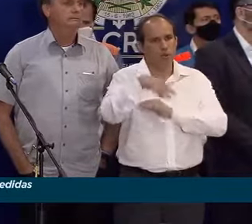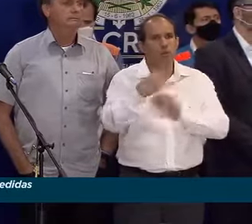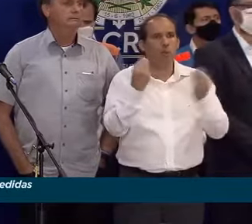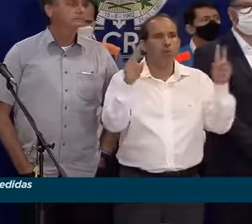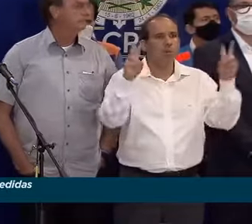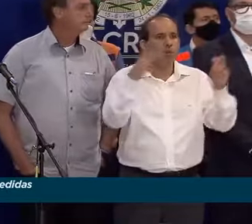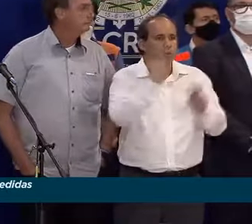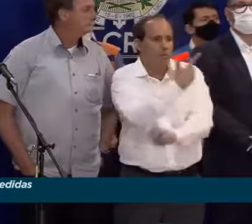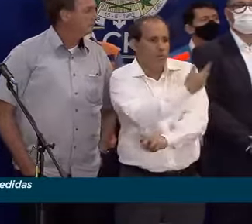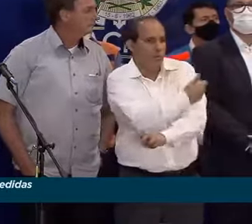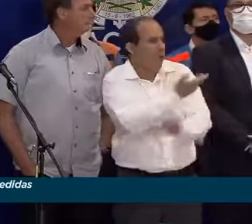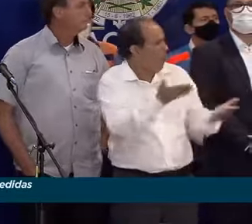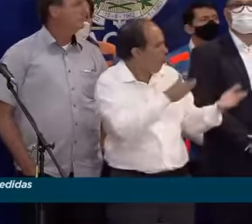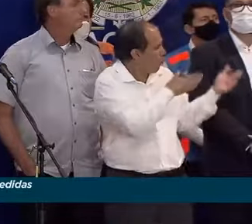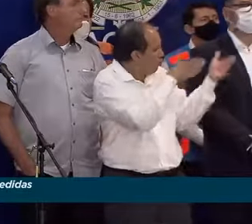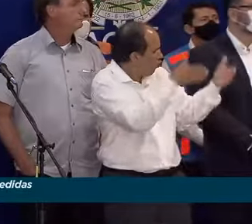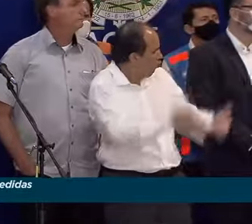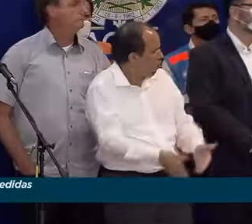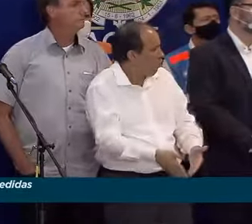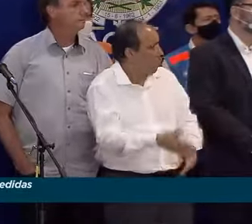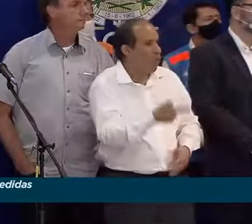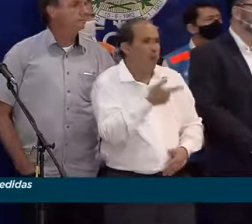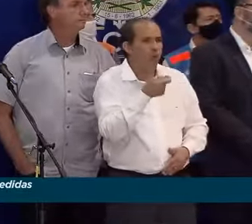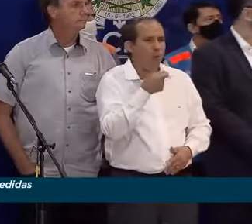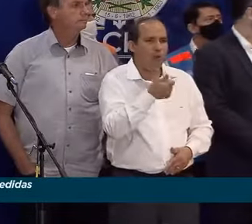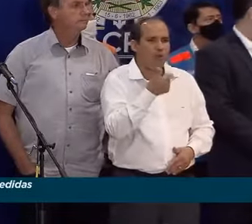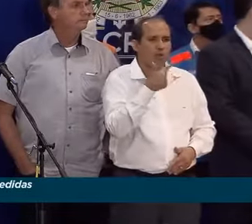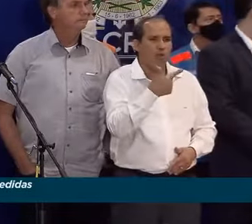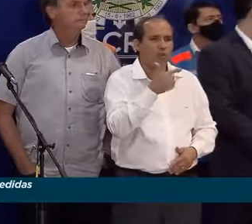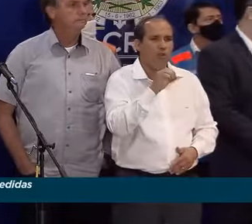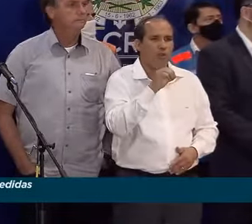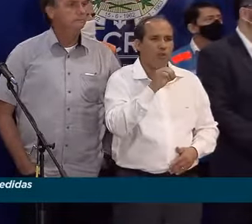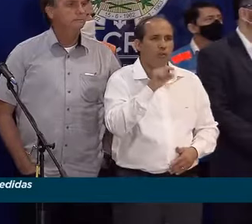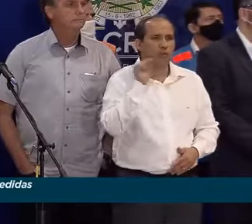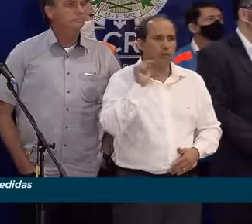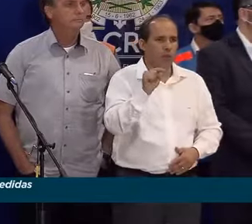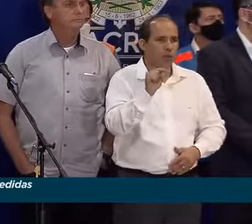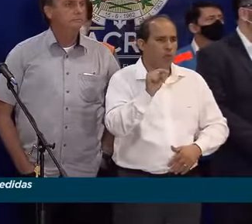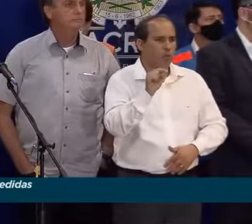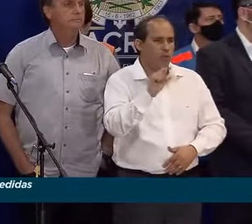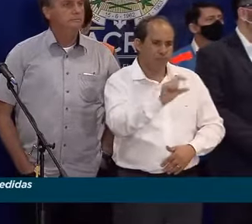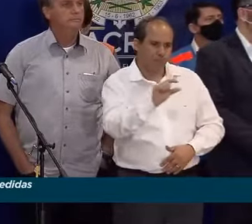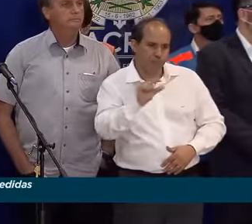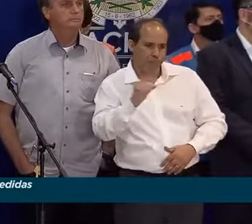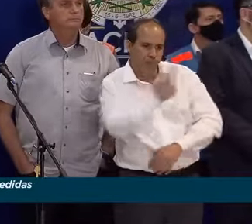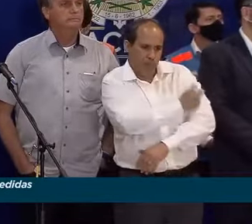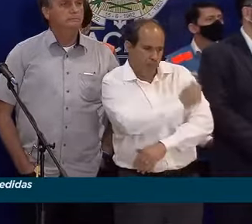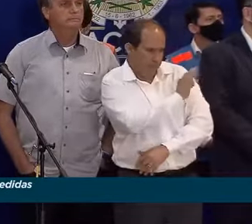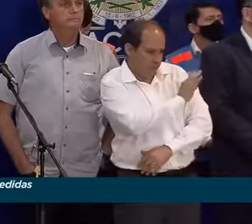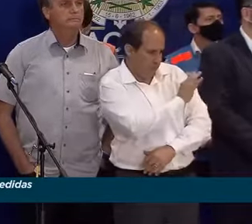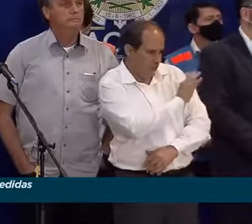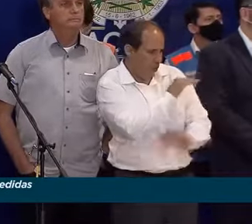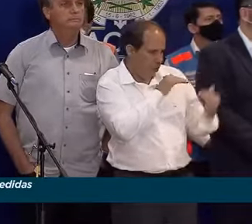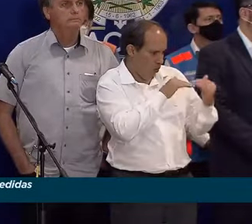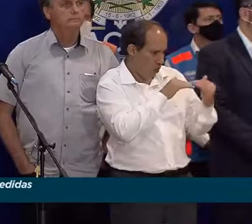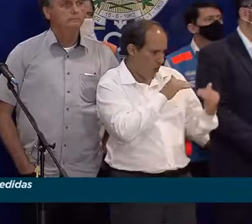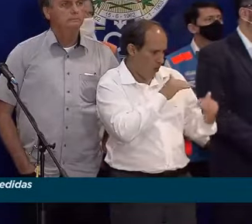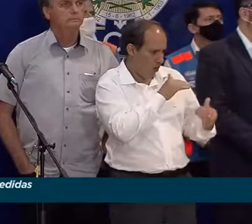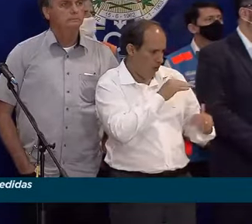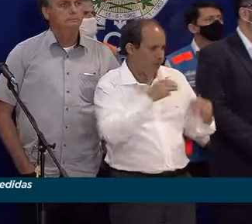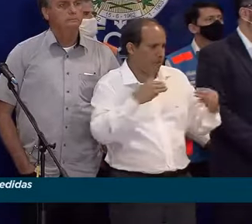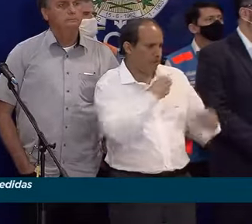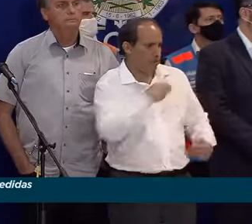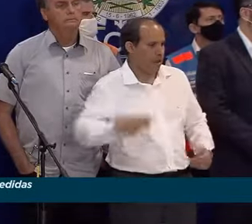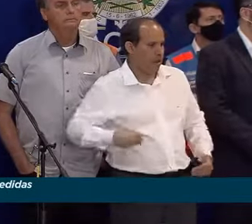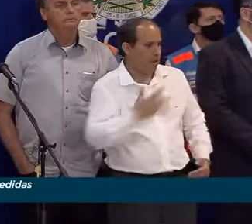vacinação. Chegaram hoje, então, quase 22 mil doses, né, ministro? A orientação seria... Há